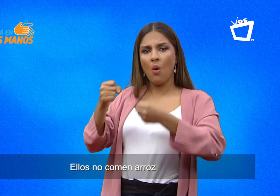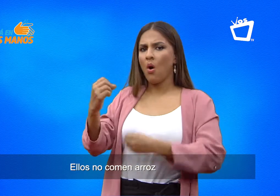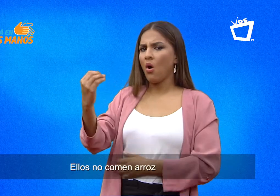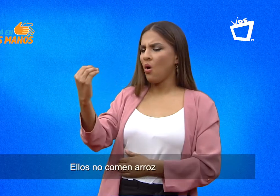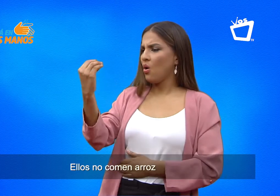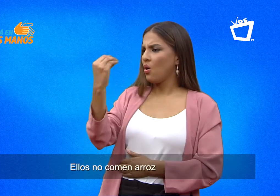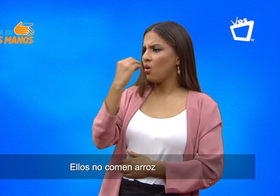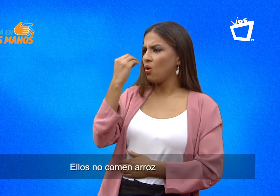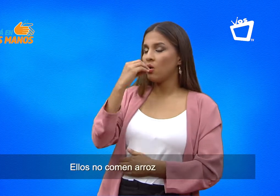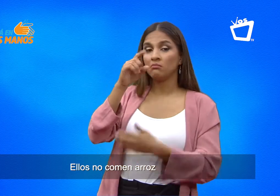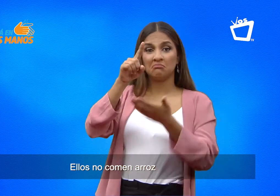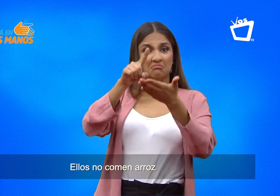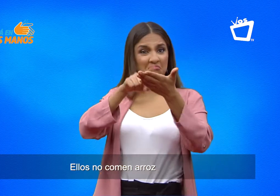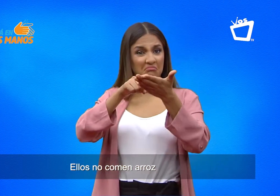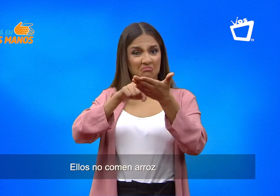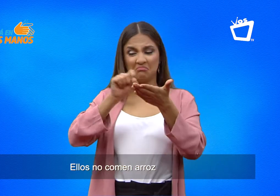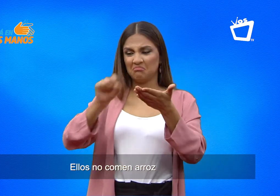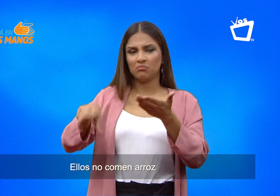Ellos no comen arroz.